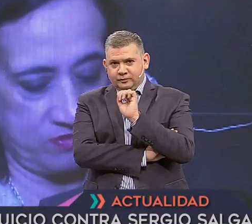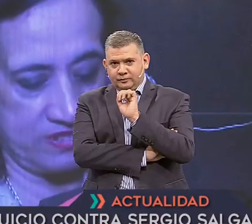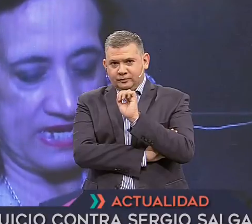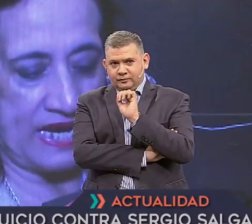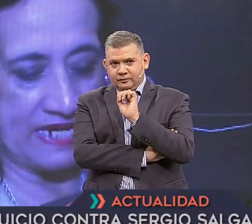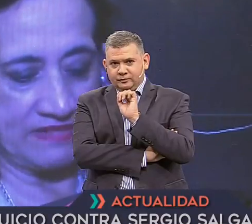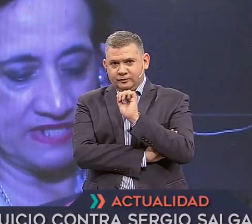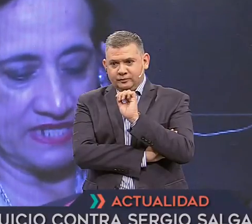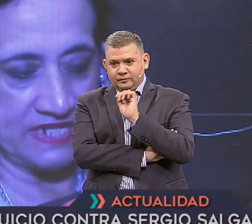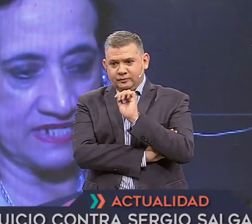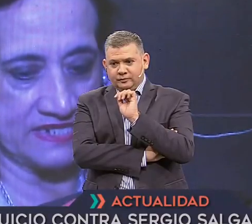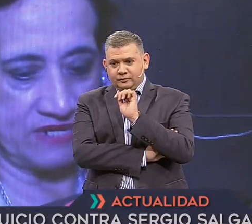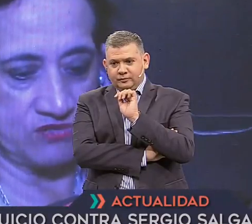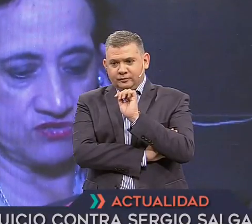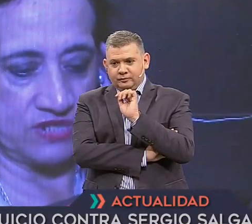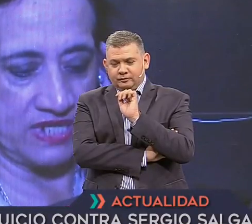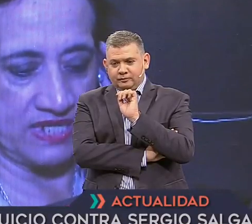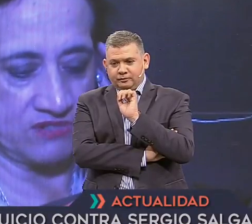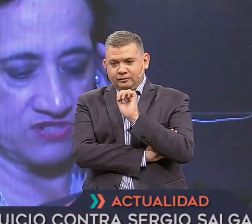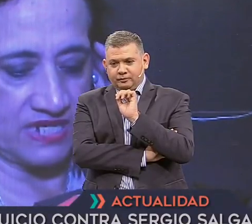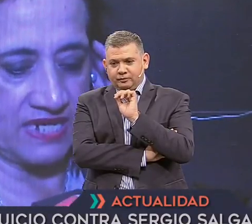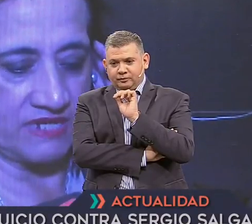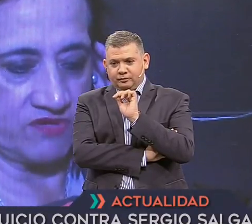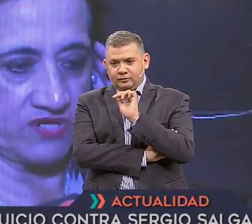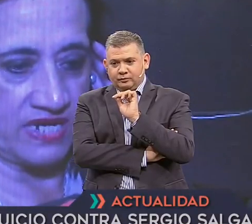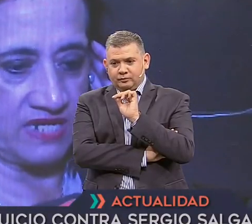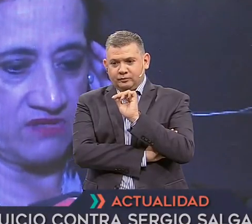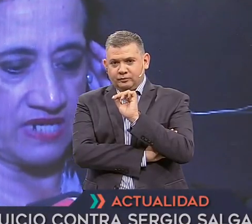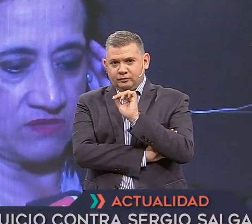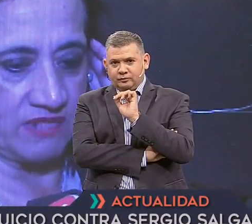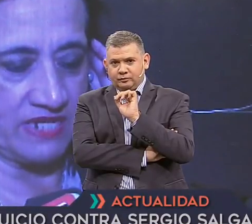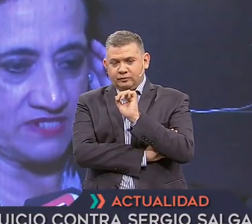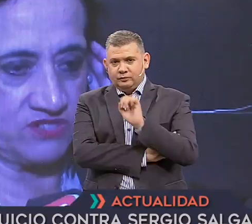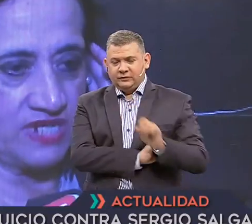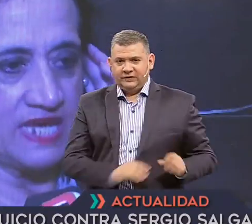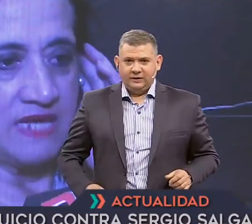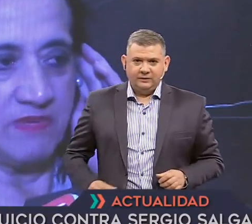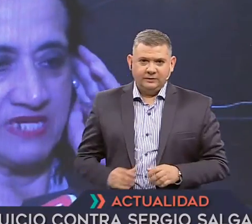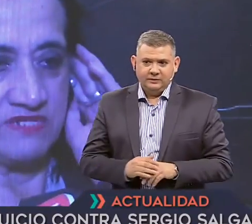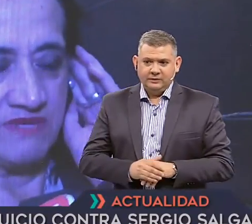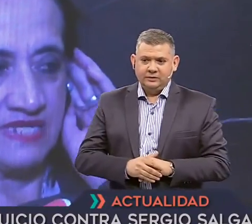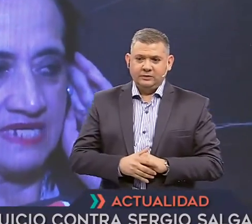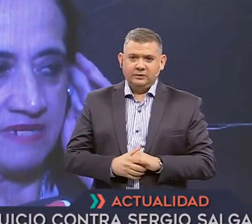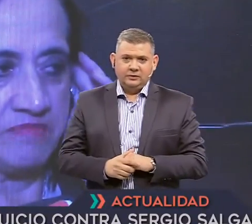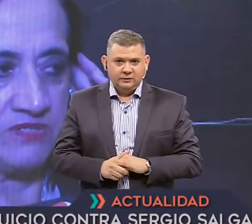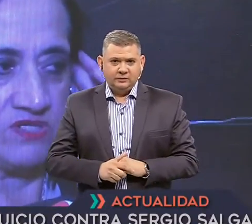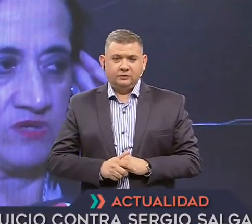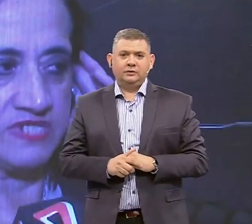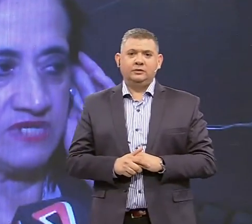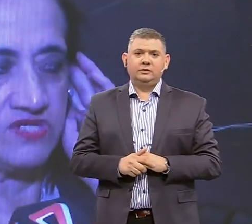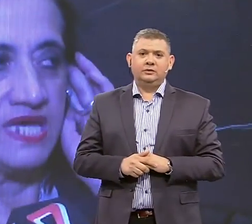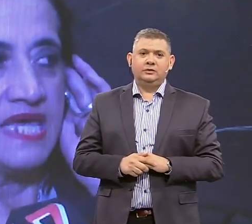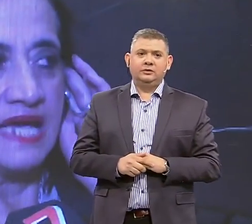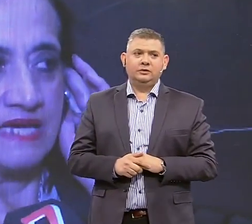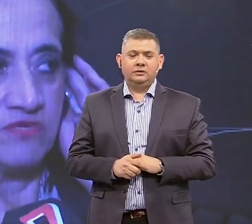tiempo. Acaban de ingresar los concejales que fueron elegidos en la última elección. Sí. Me parece una falta de respeto hacia los